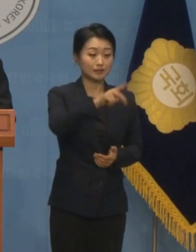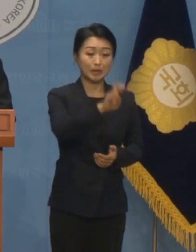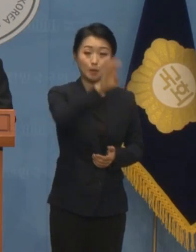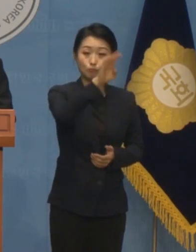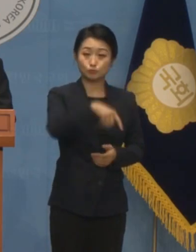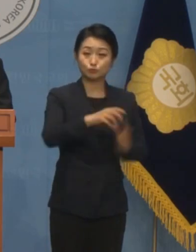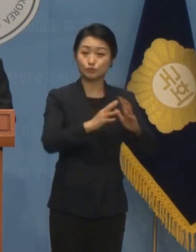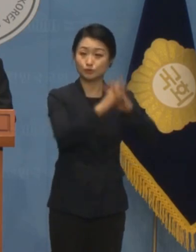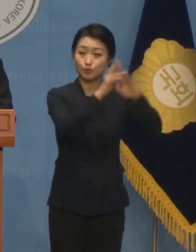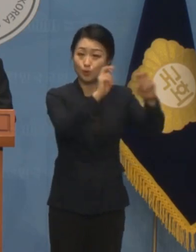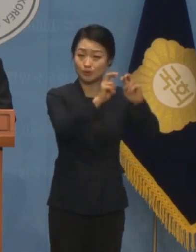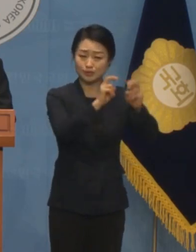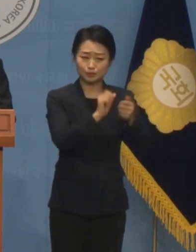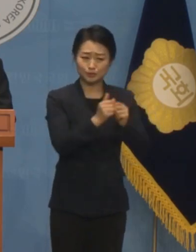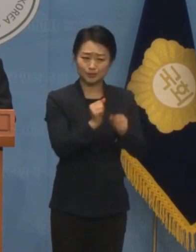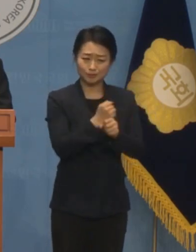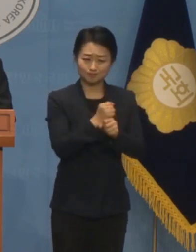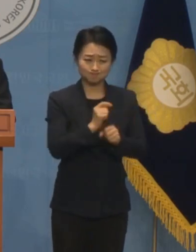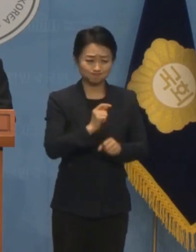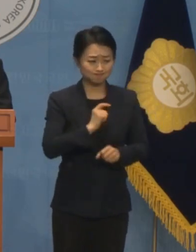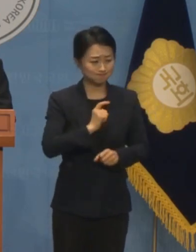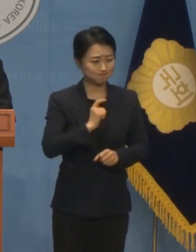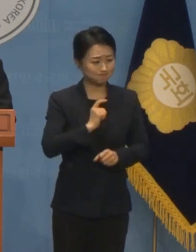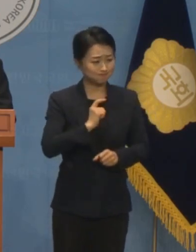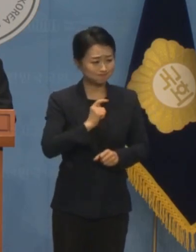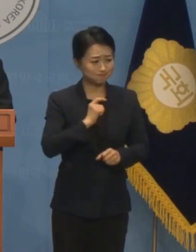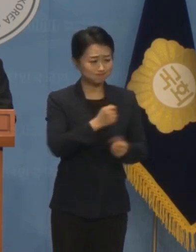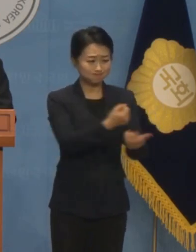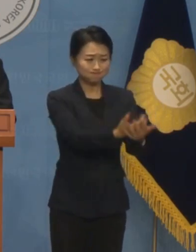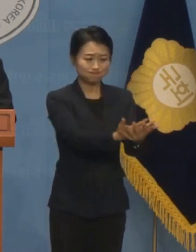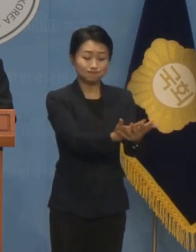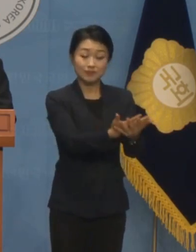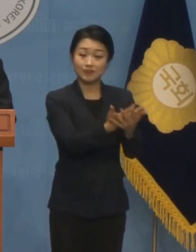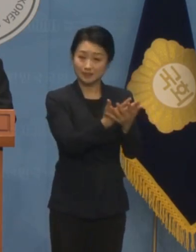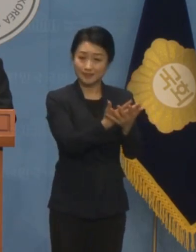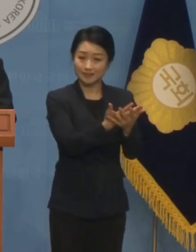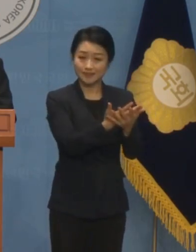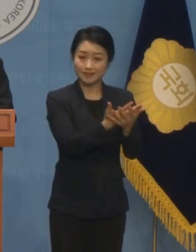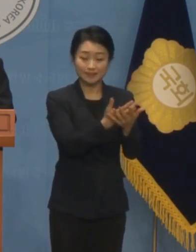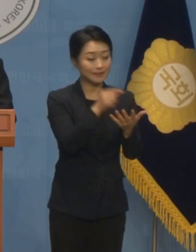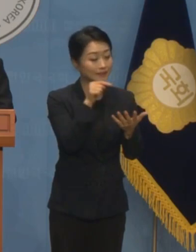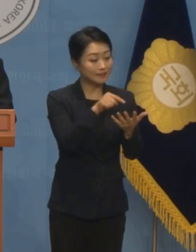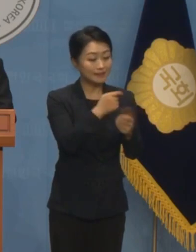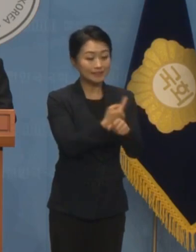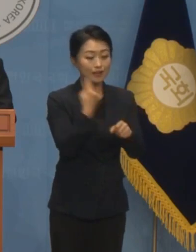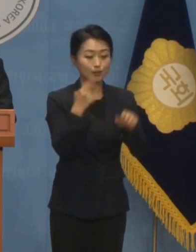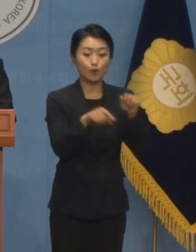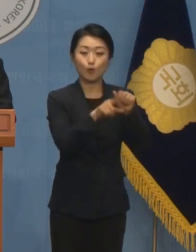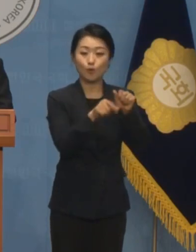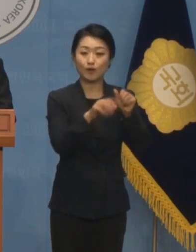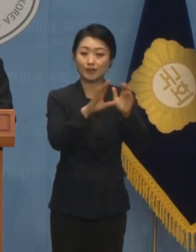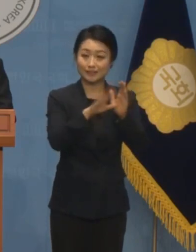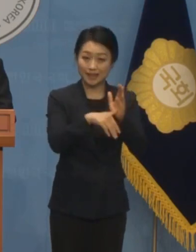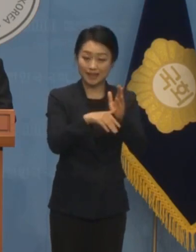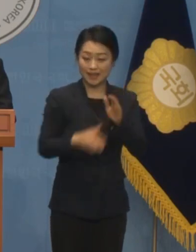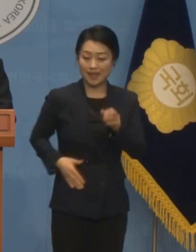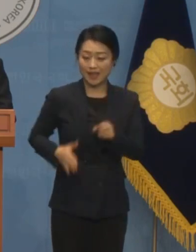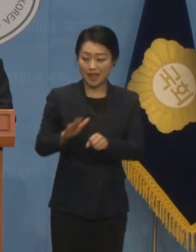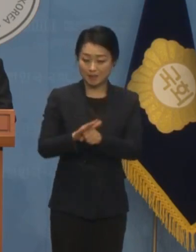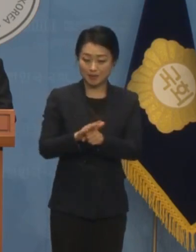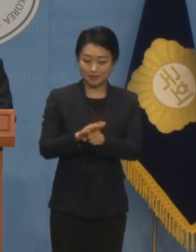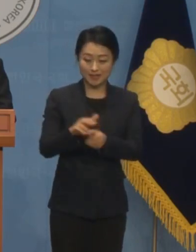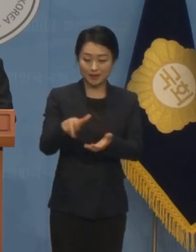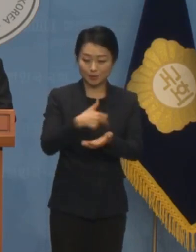둘러싸고 주가 조작을 의심하게 하는 정황들이 드러나고 있습니다. 작년 5월 멋쟁 해병 단체